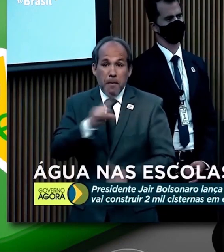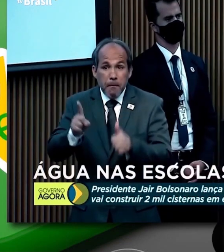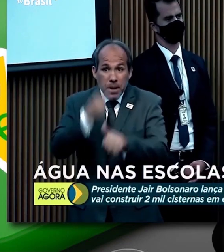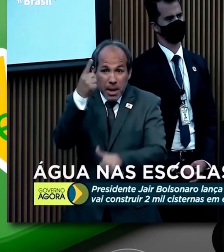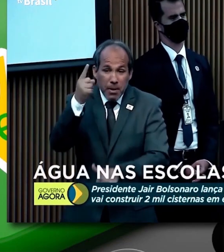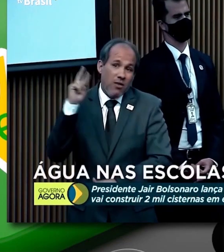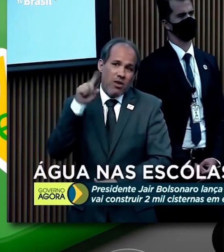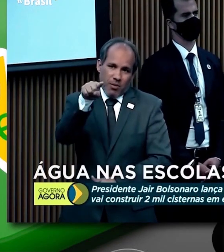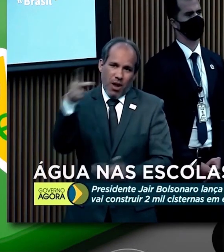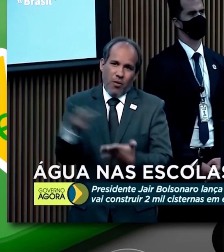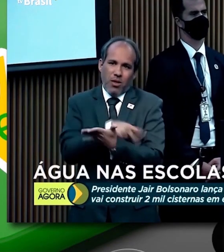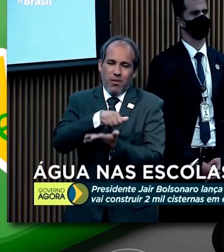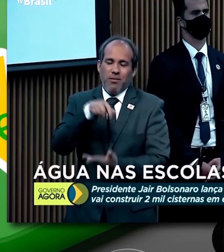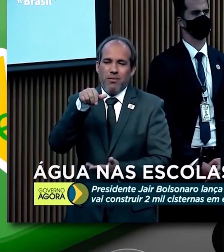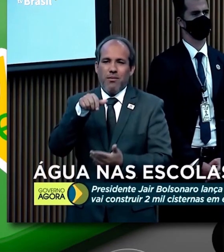imprensa